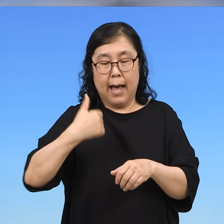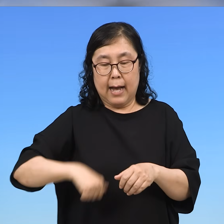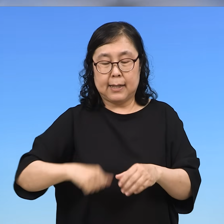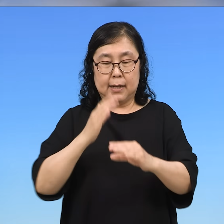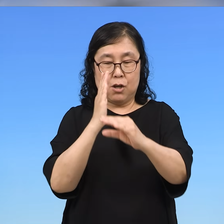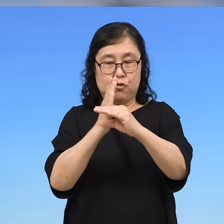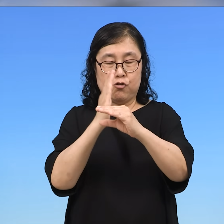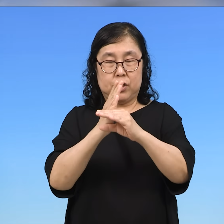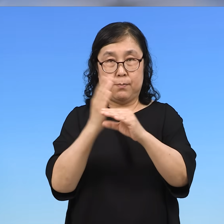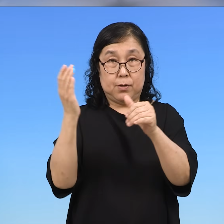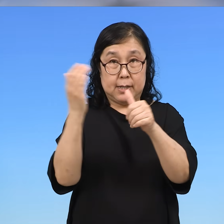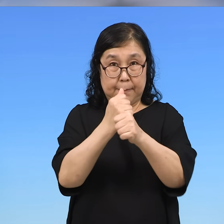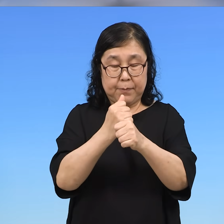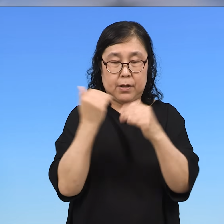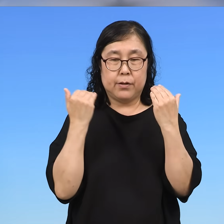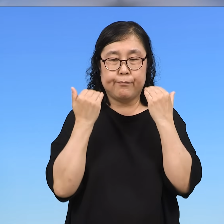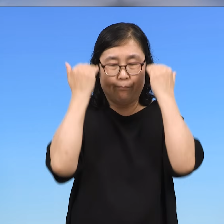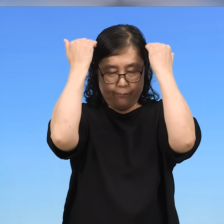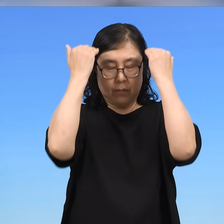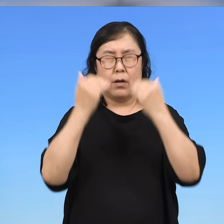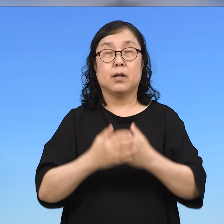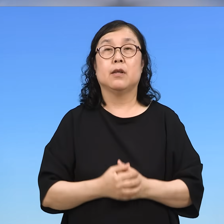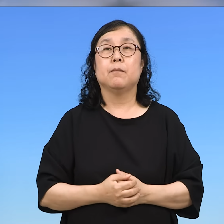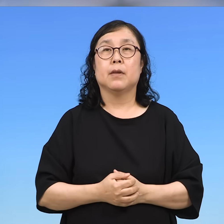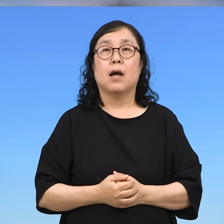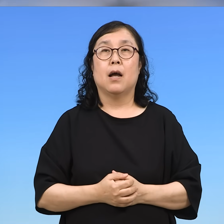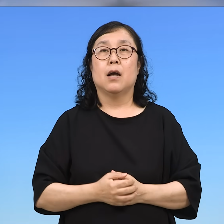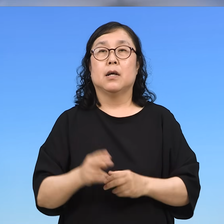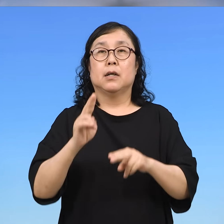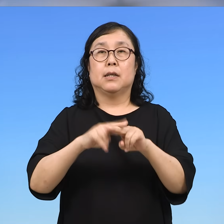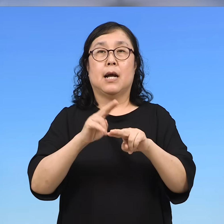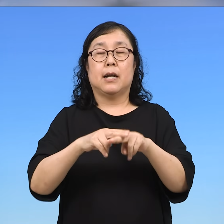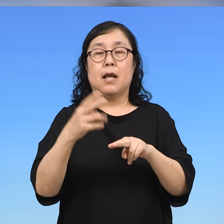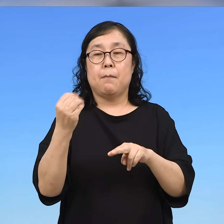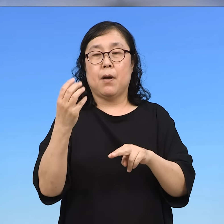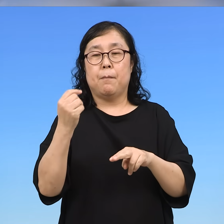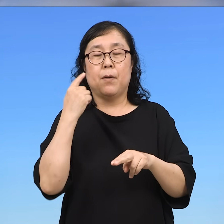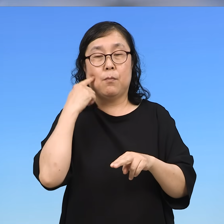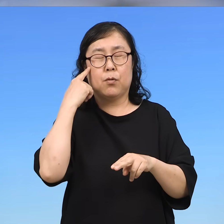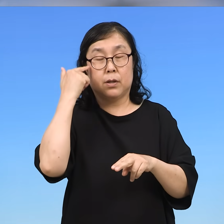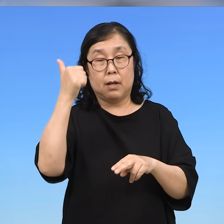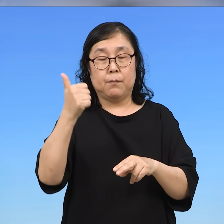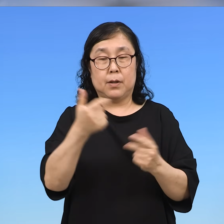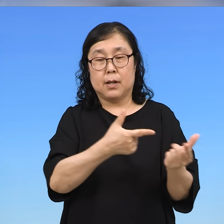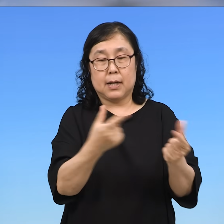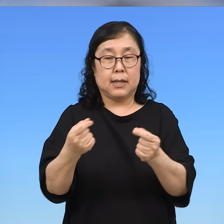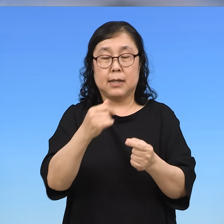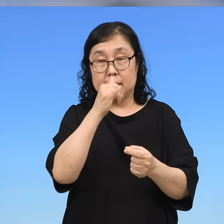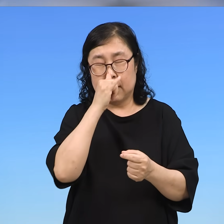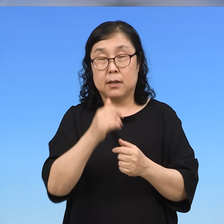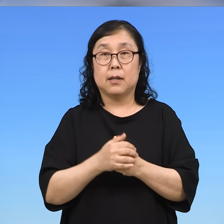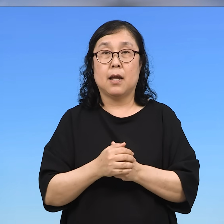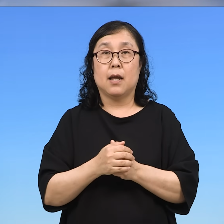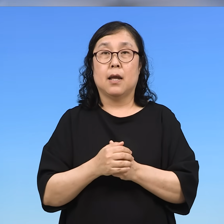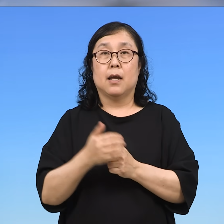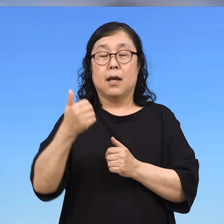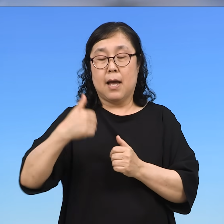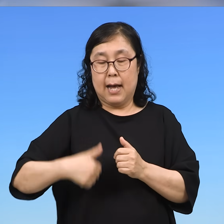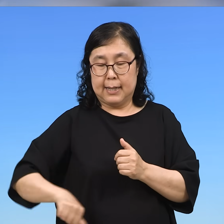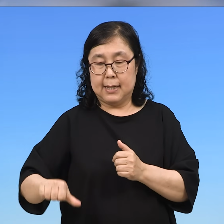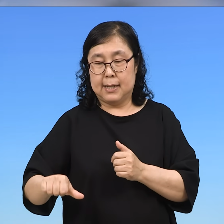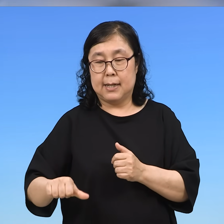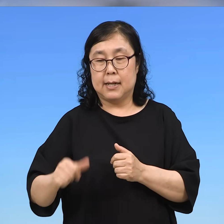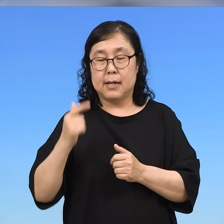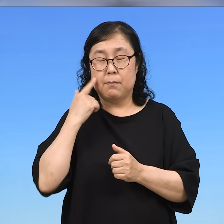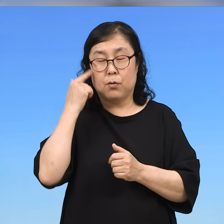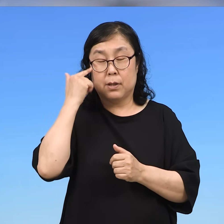잡아주시는 어른 아닙니까? 어른? 그 자리에 몇몇 목사님들이 같이 있었는데요, 그